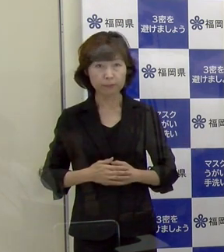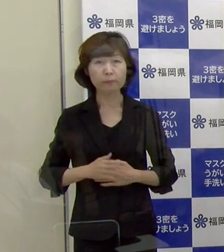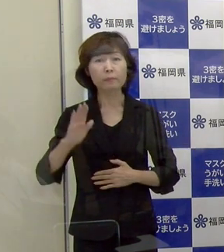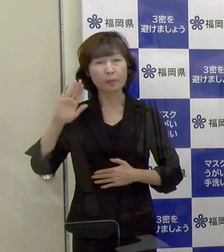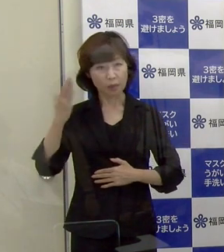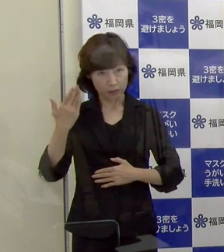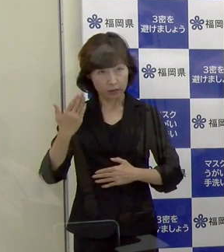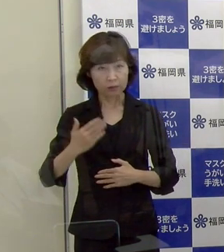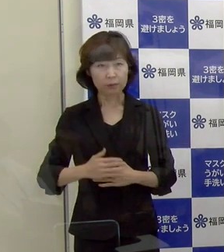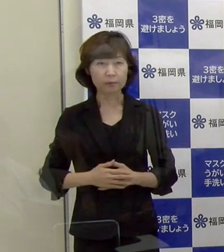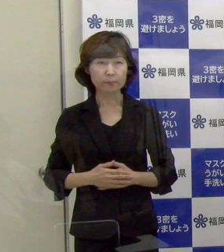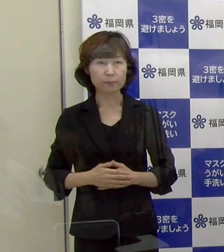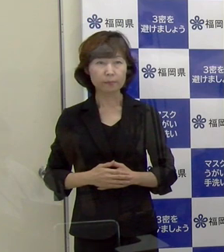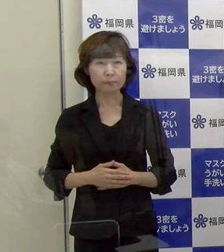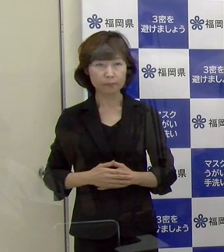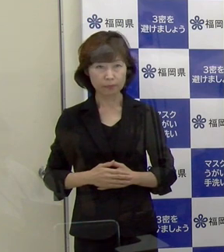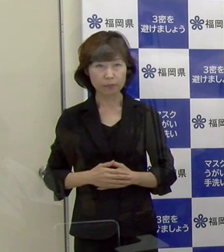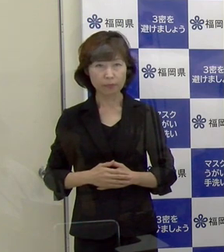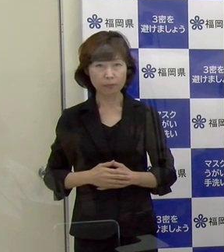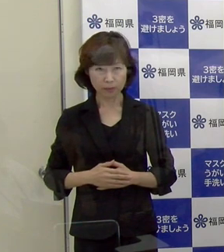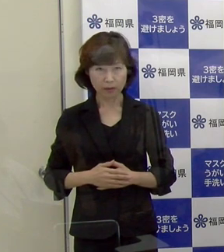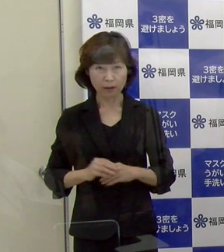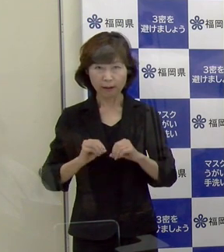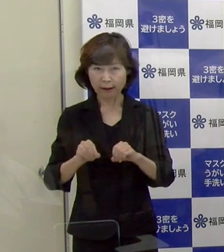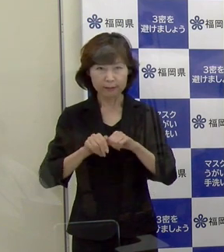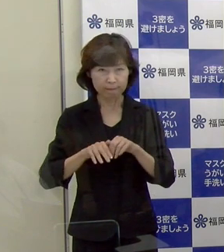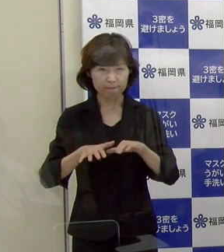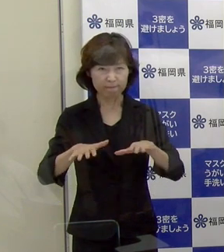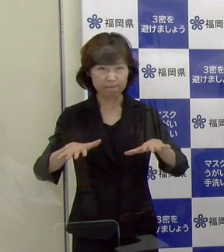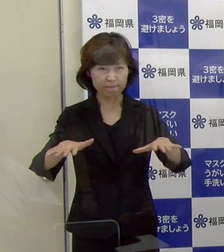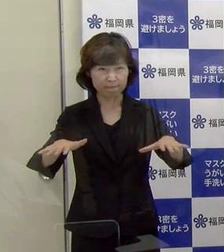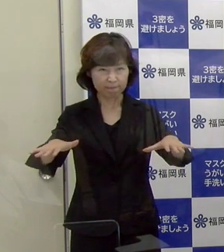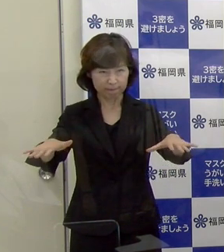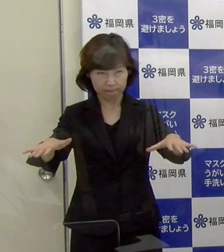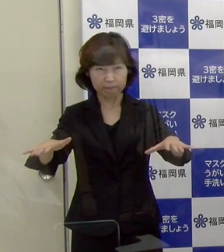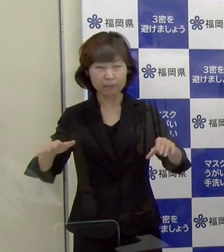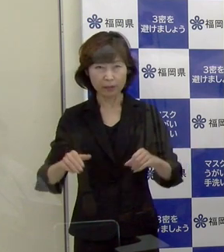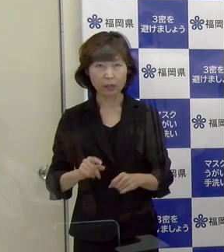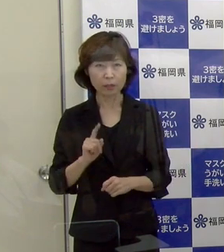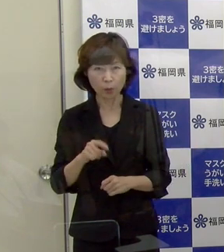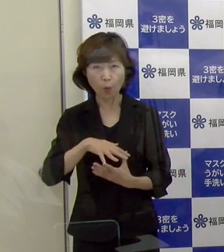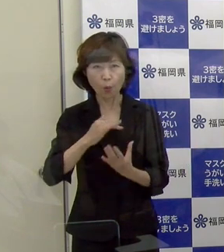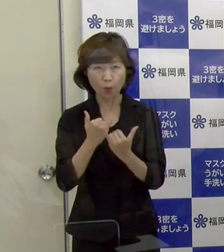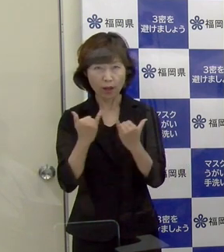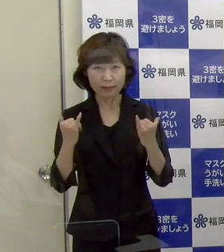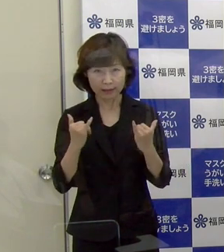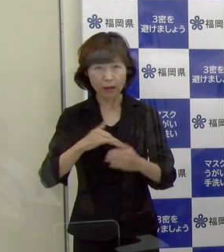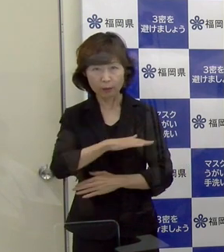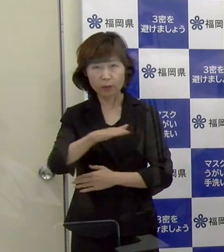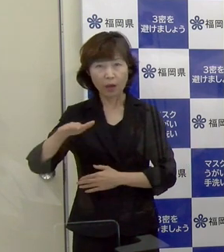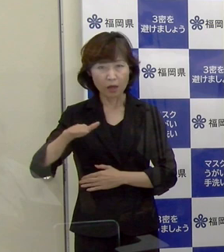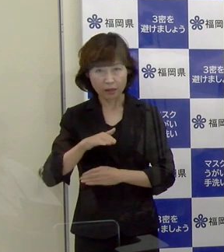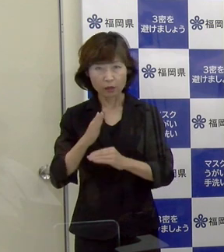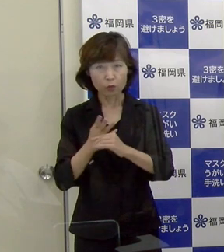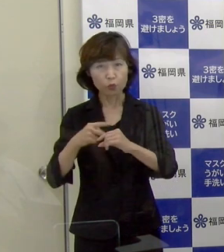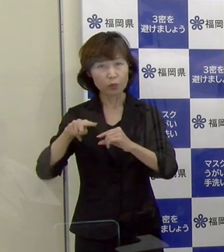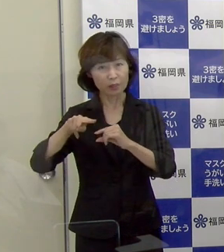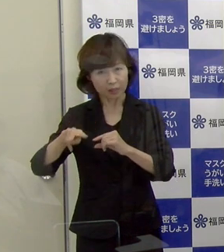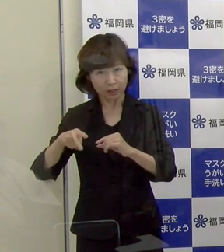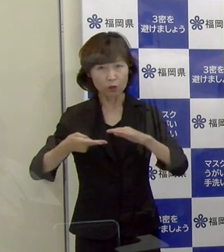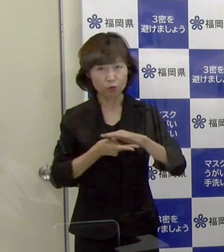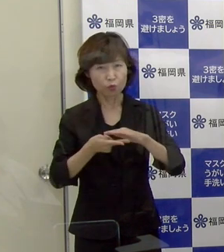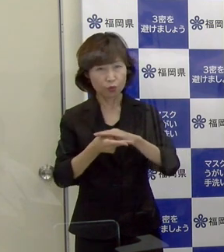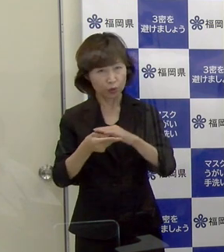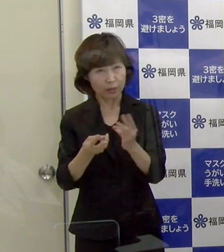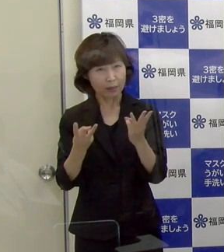このまま関西の拡大傾向が収まらなければ高齢者の皆さんなどを中心に入院さ